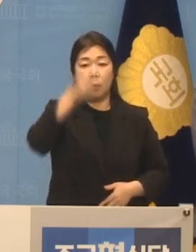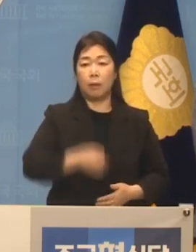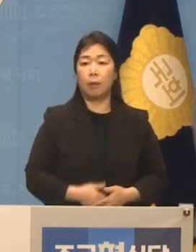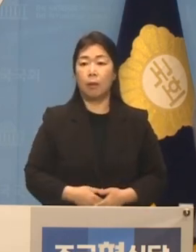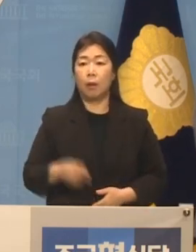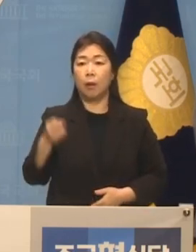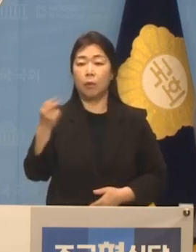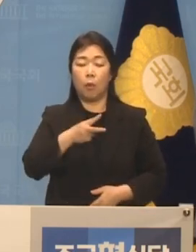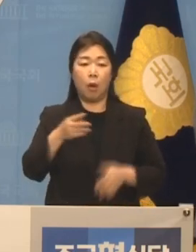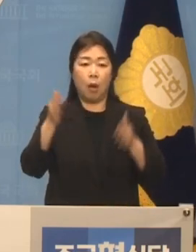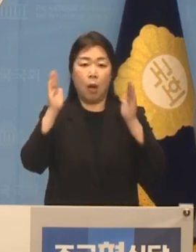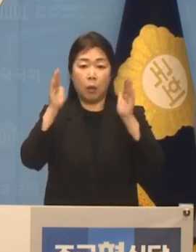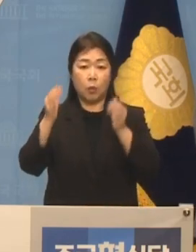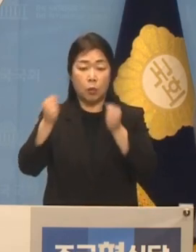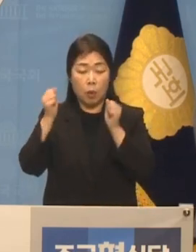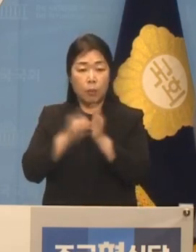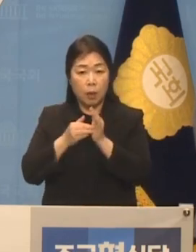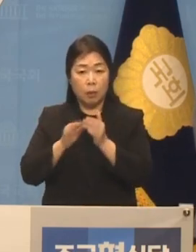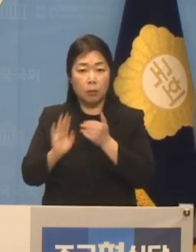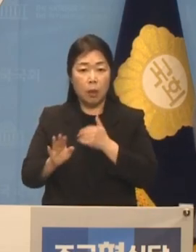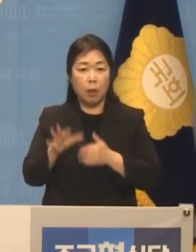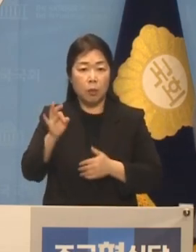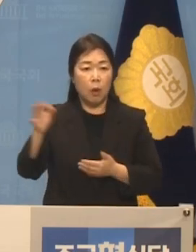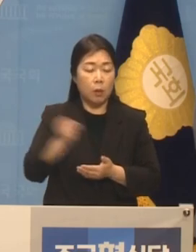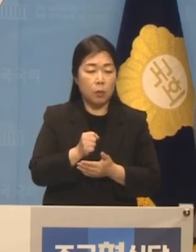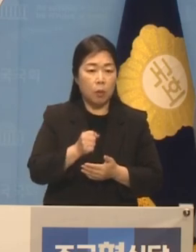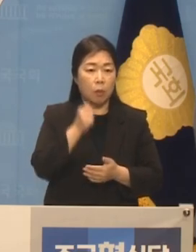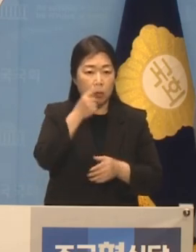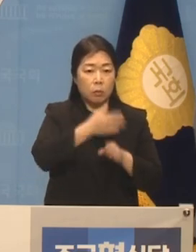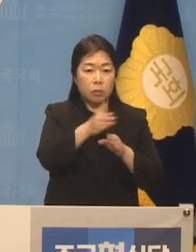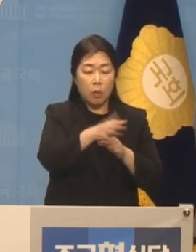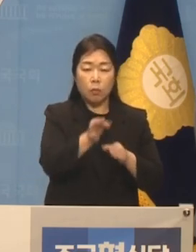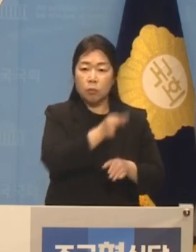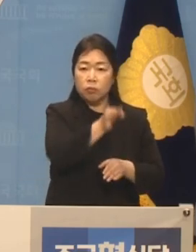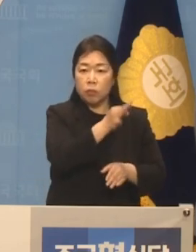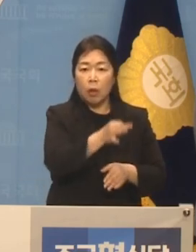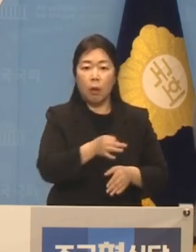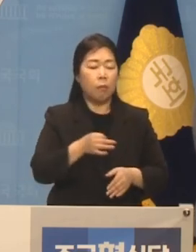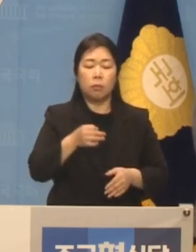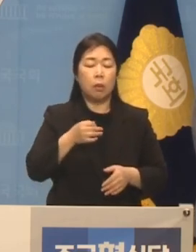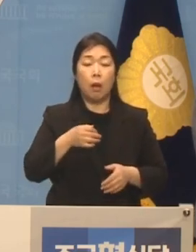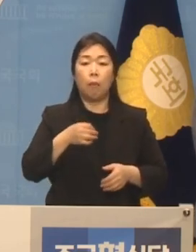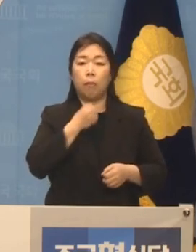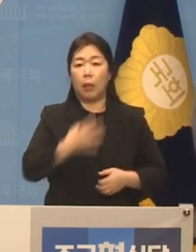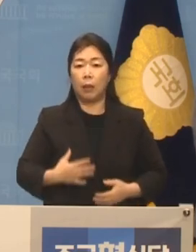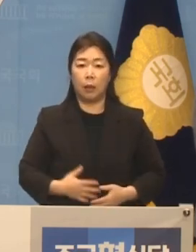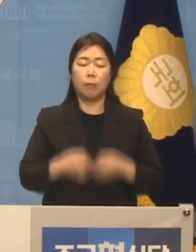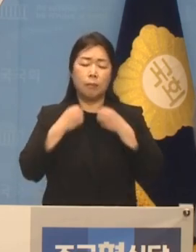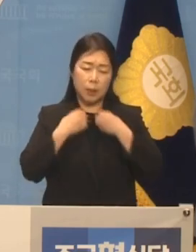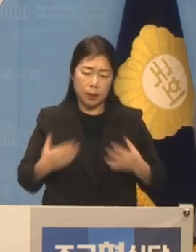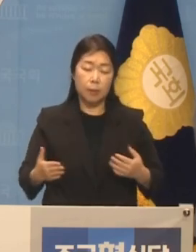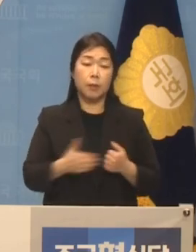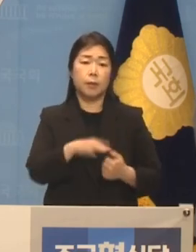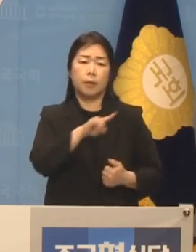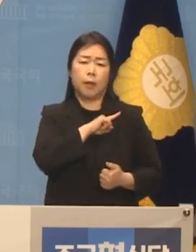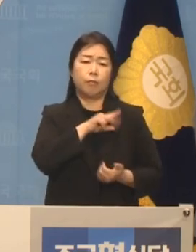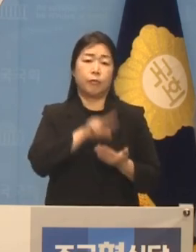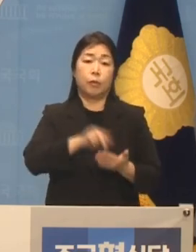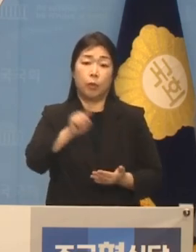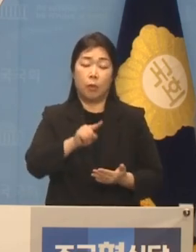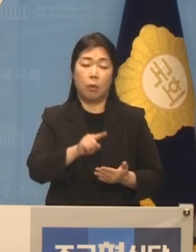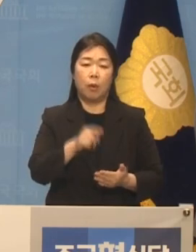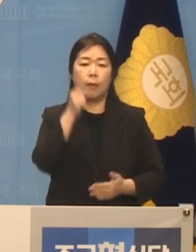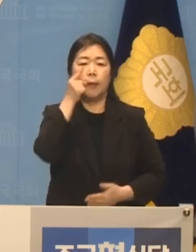해도 돈을 벌어서 그걸 가지고 임대료 내기도 바빠요. 이런 이야기들을 합니다. 한국 사회를 괴롭히는 가장 근본적인